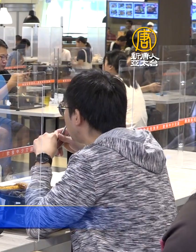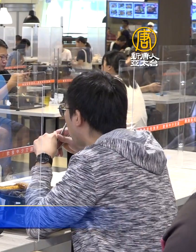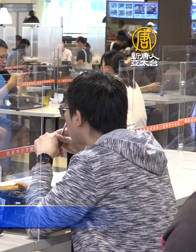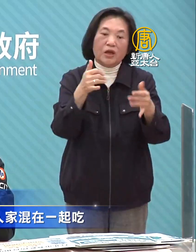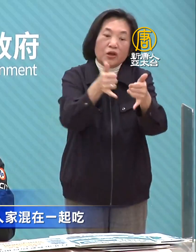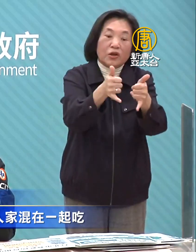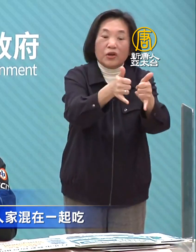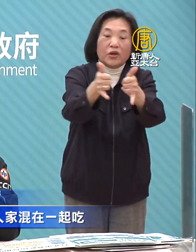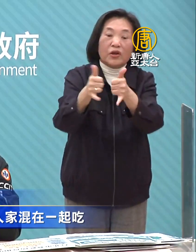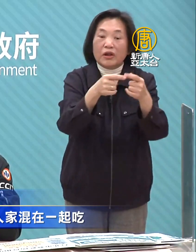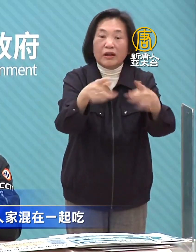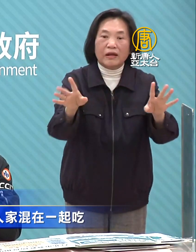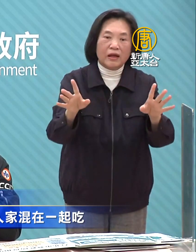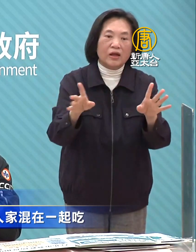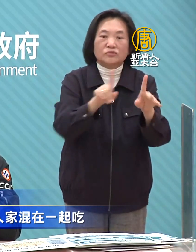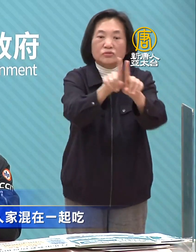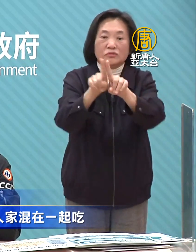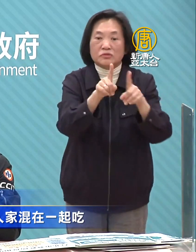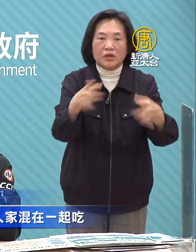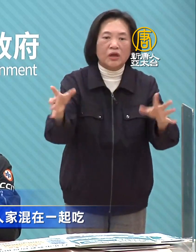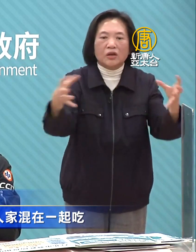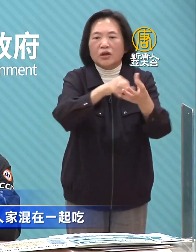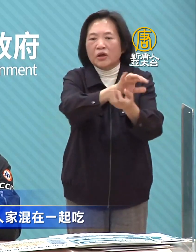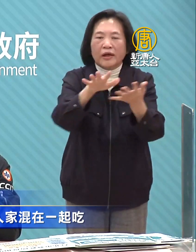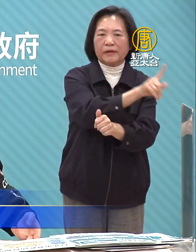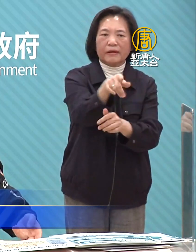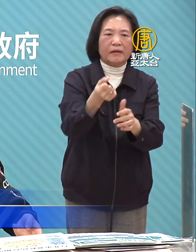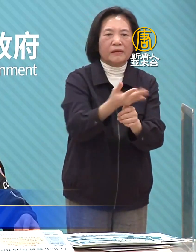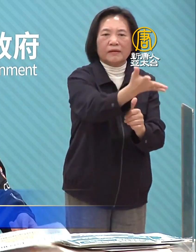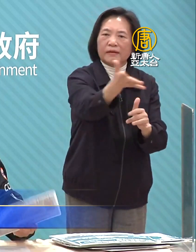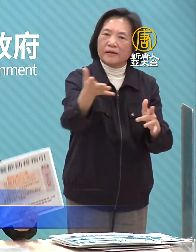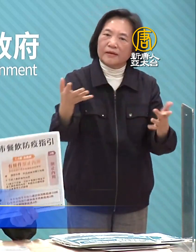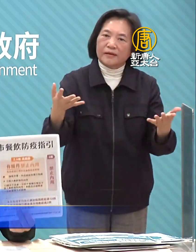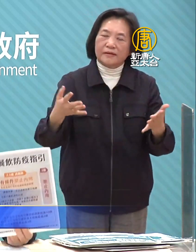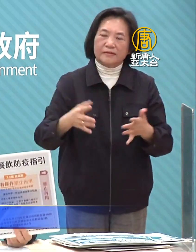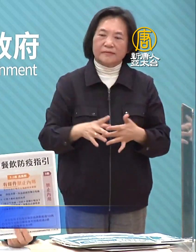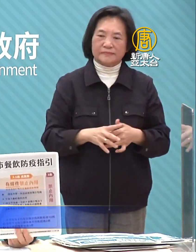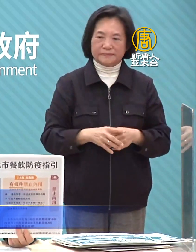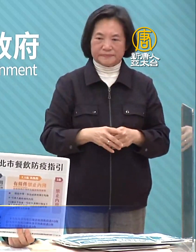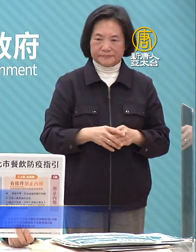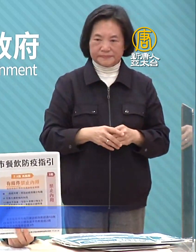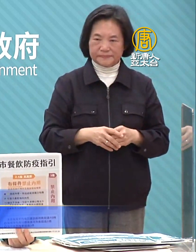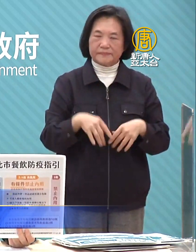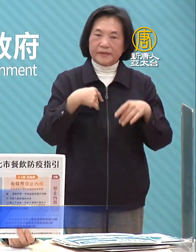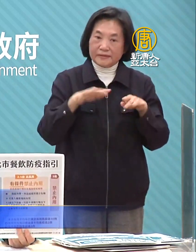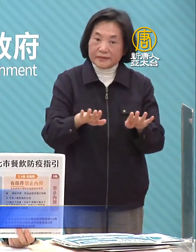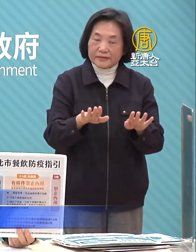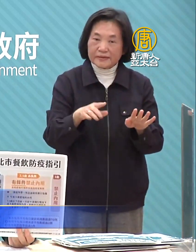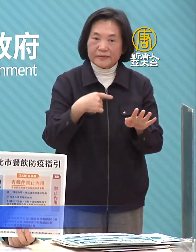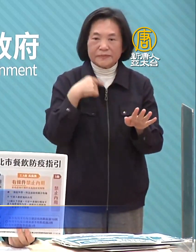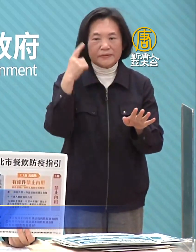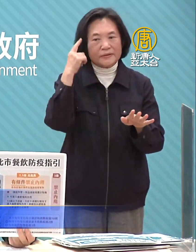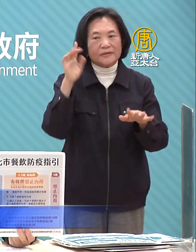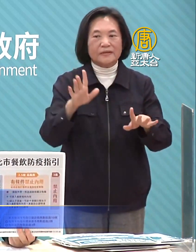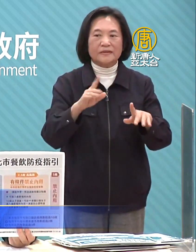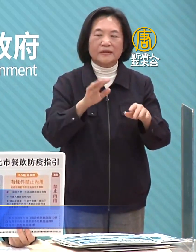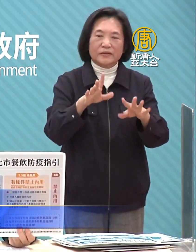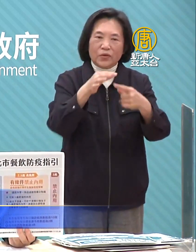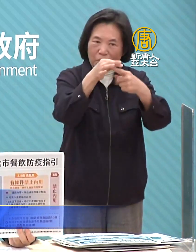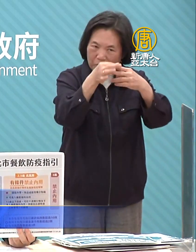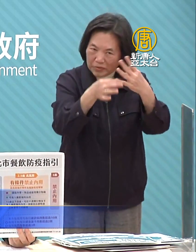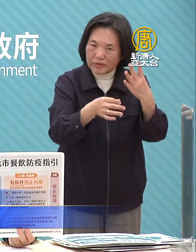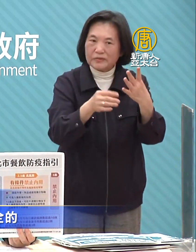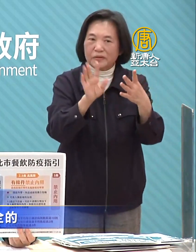没有打疫苗，硬是要去餐厅里面去跟人家混在一起吃的。在现阶段，我们是这样的哦，这个叫有条件禁止内